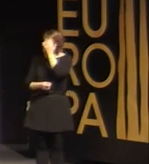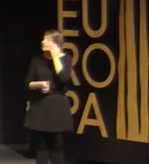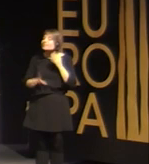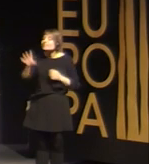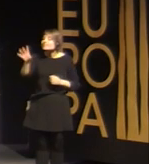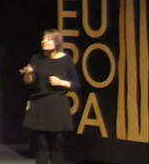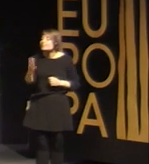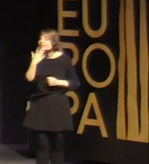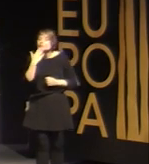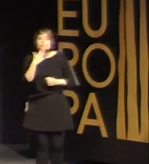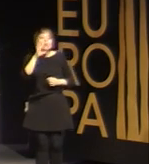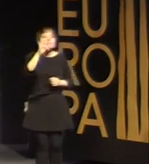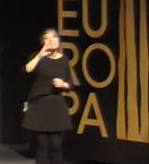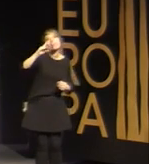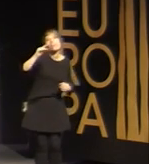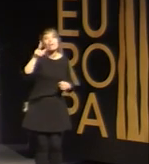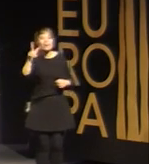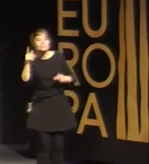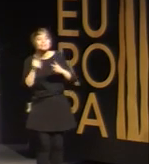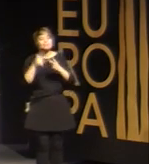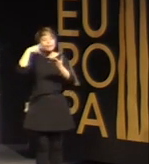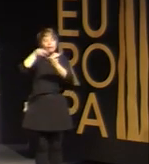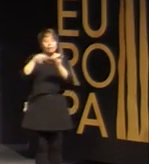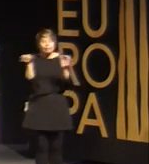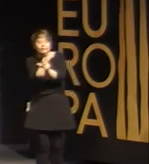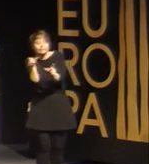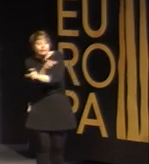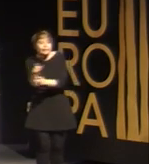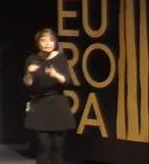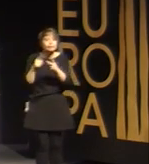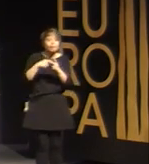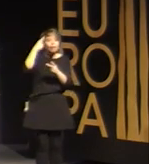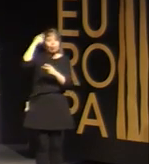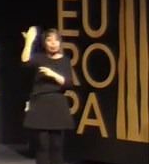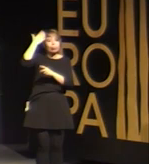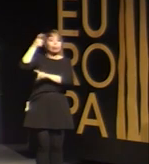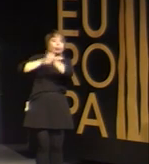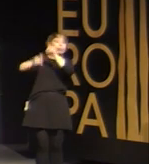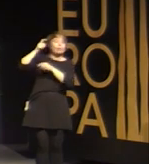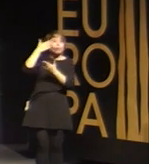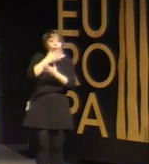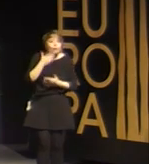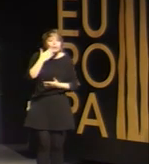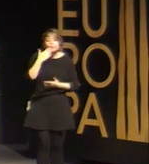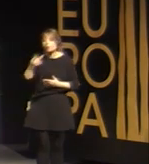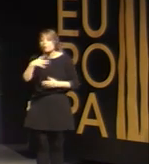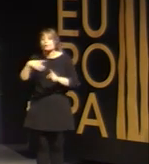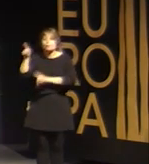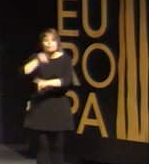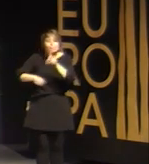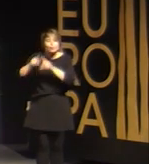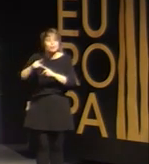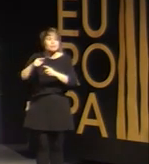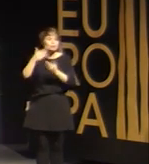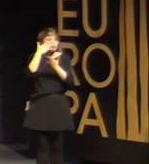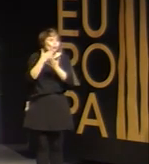el que no era te dé algo era disléxico el que no era escolar el que no tuvo verdaderos problemas en su